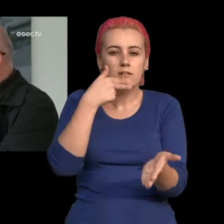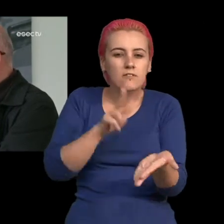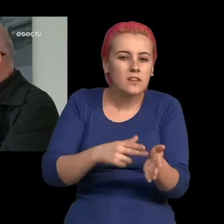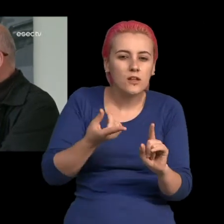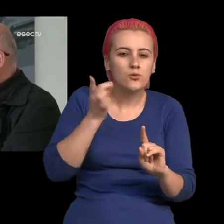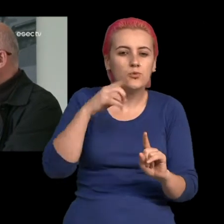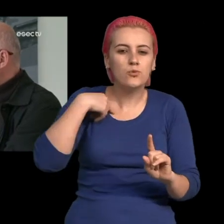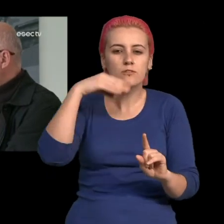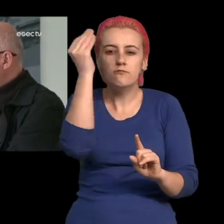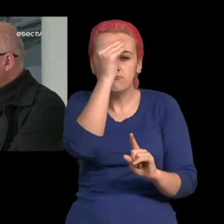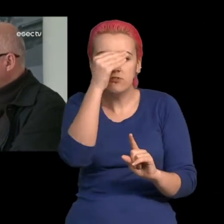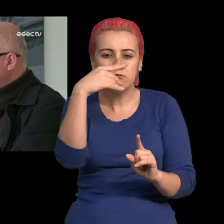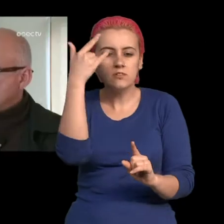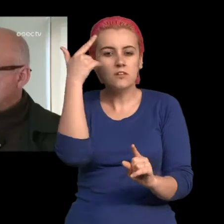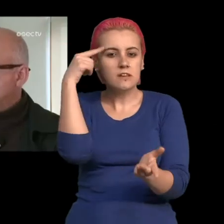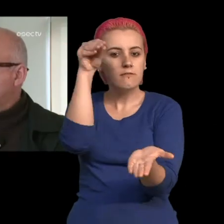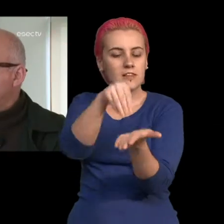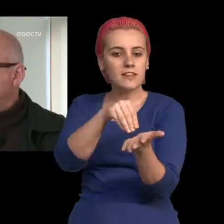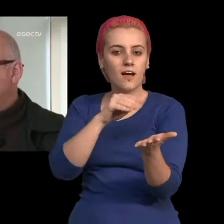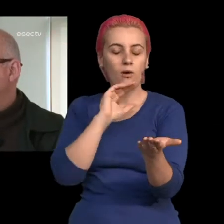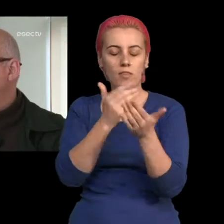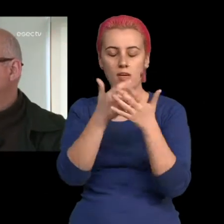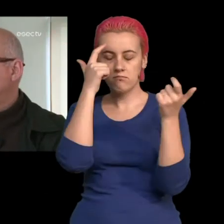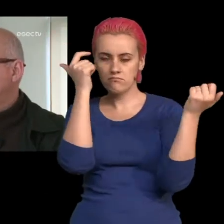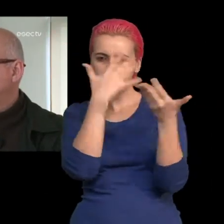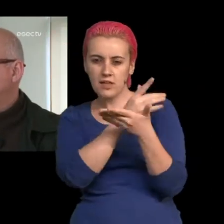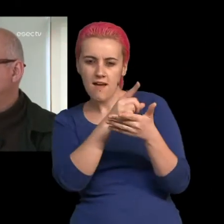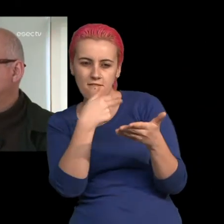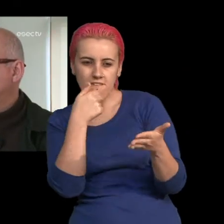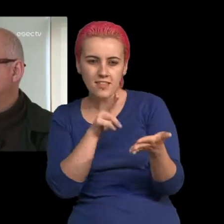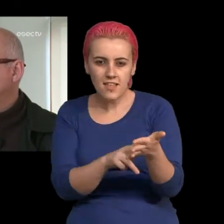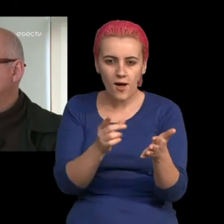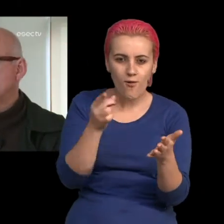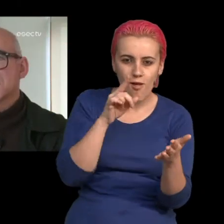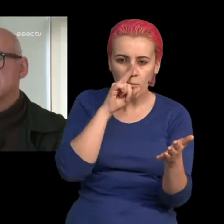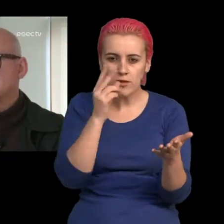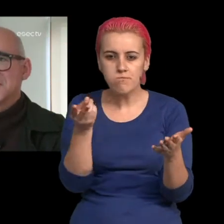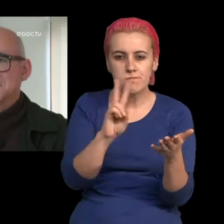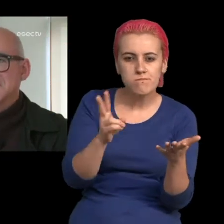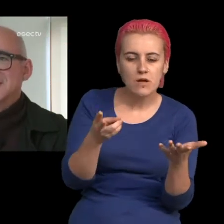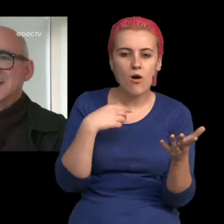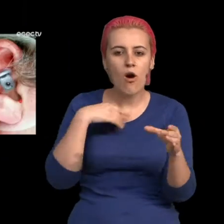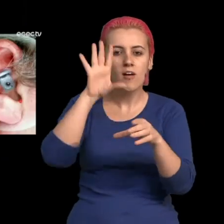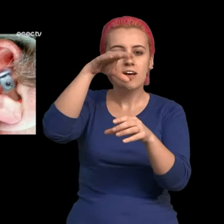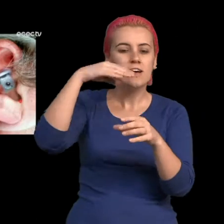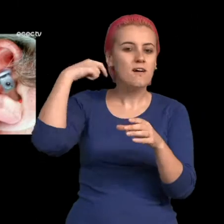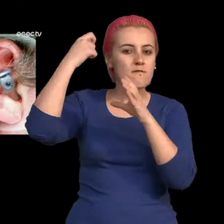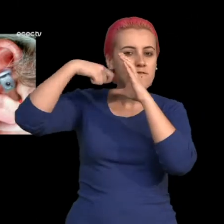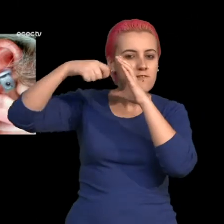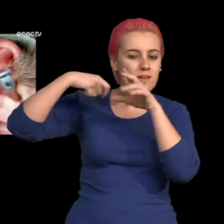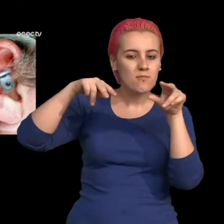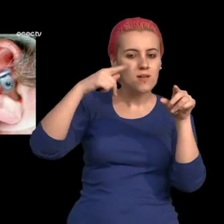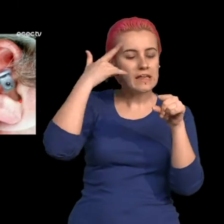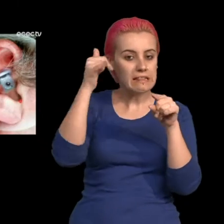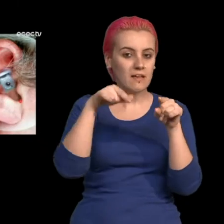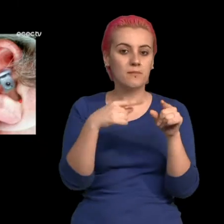ou o que podia ser confundida, eventualmente, com uma coisa que podia ser um argumento de um filme, que é uma canção